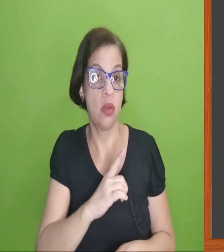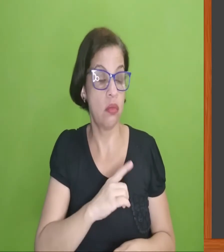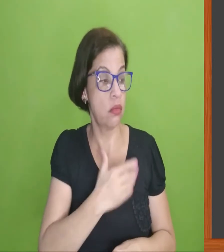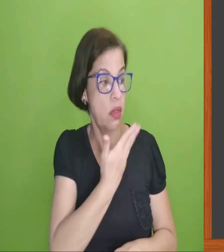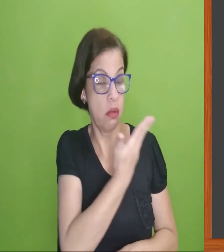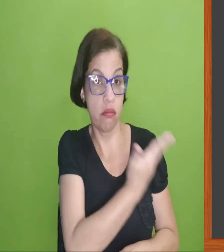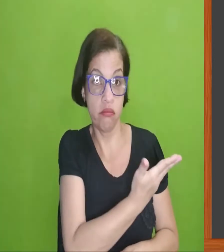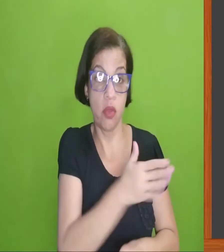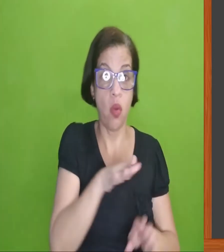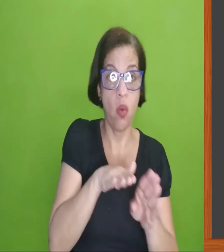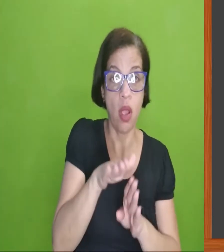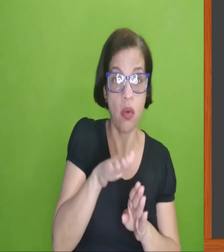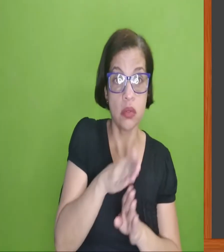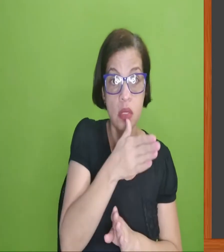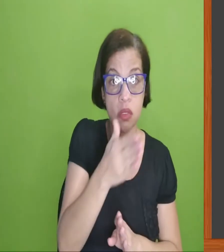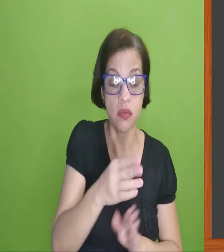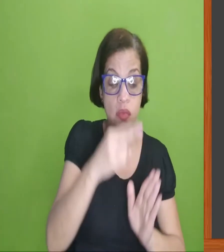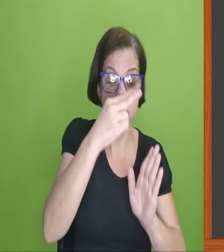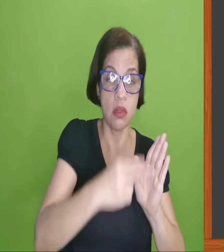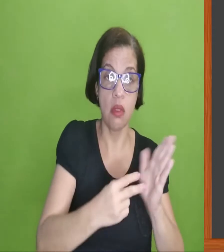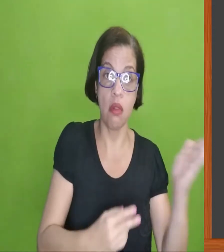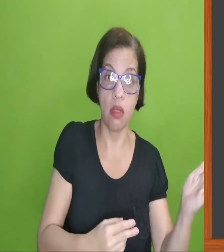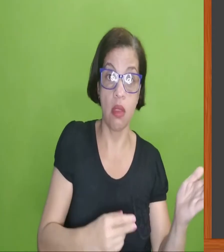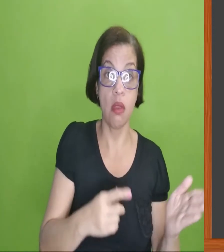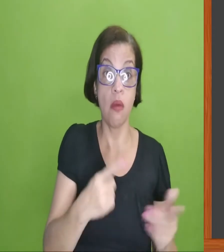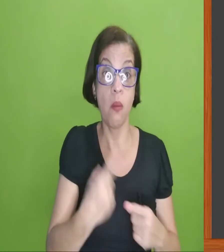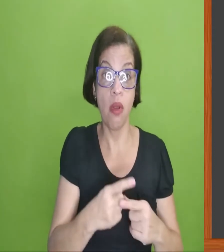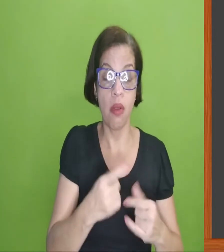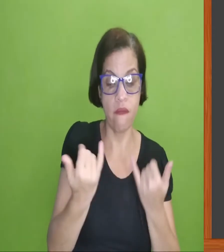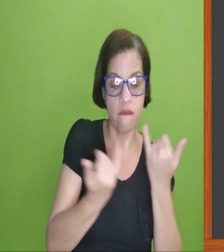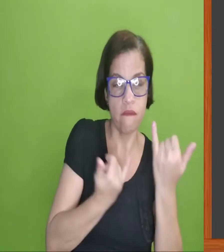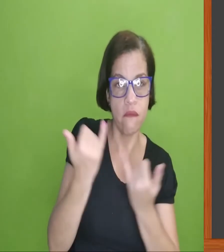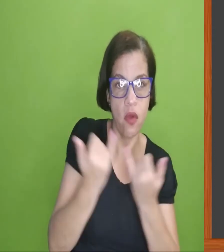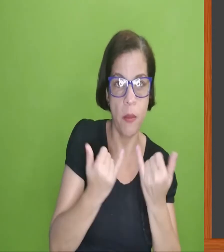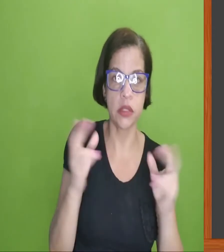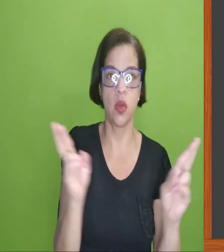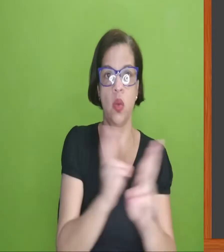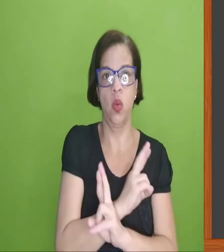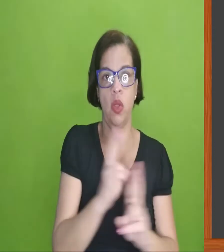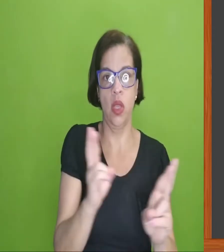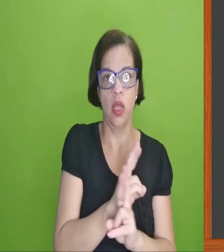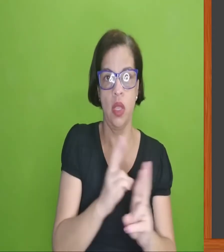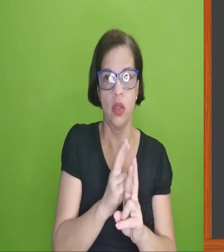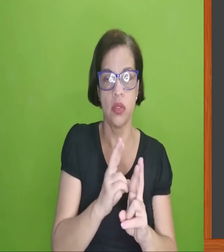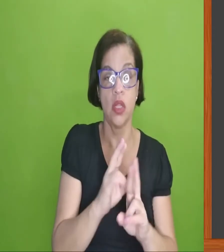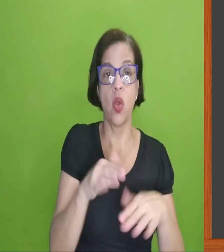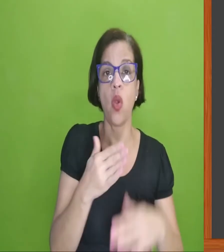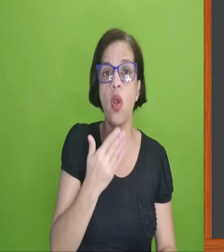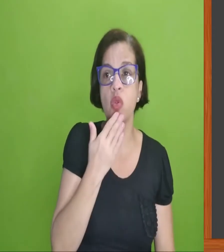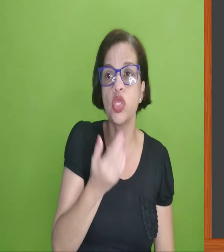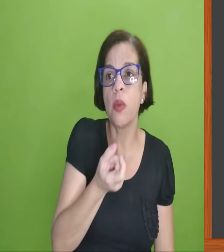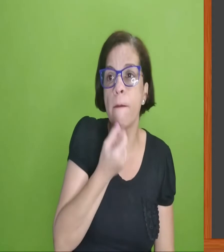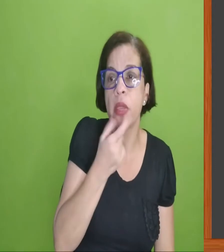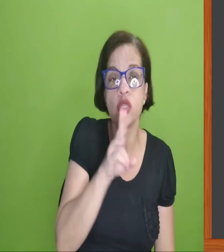Eu recomendo a leitura, pois ele nos traz muitas informações com relação ao tipo de